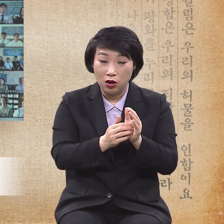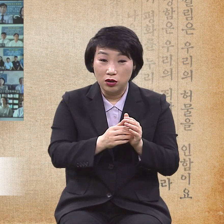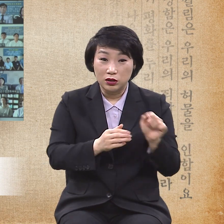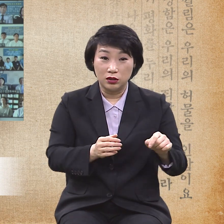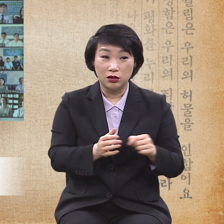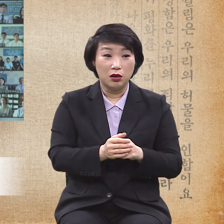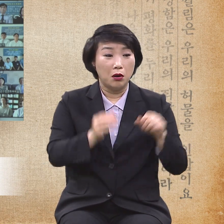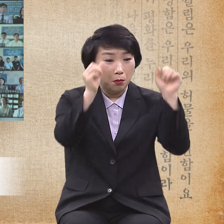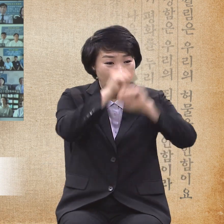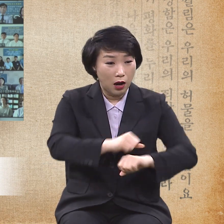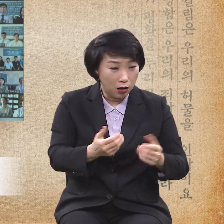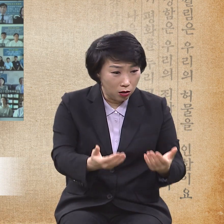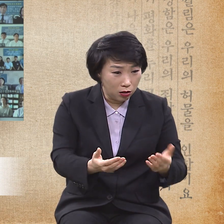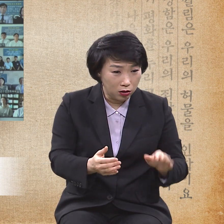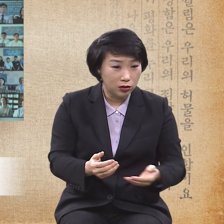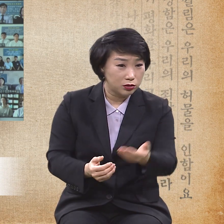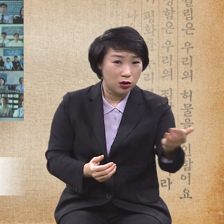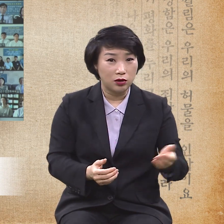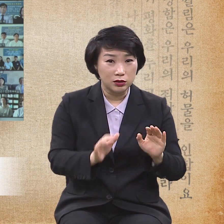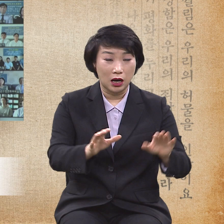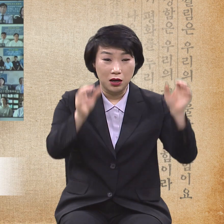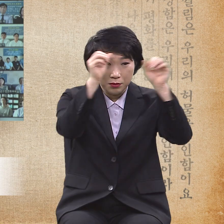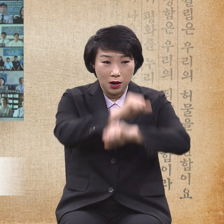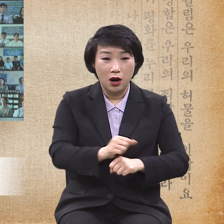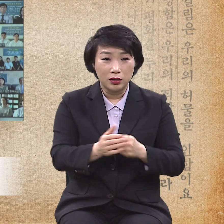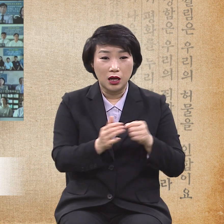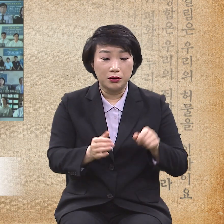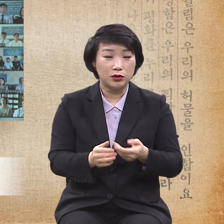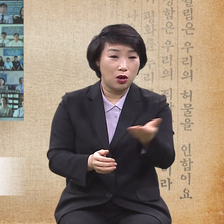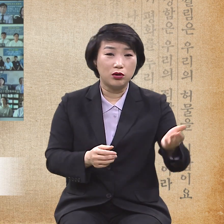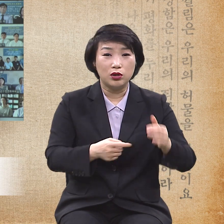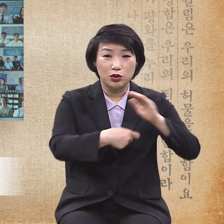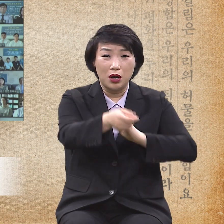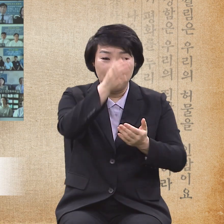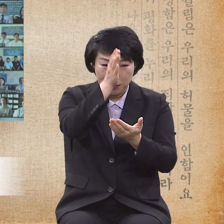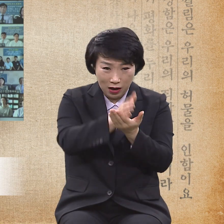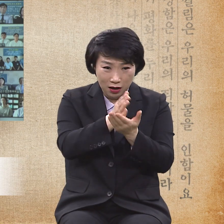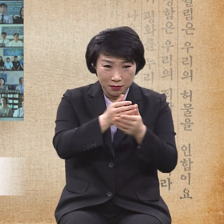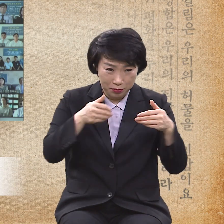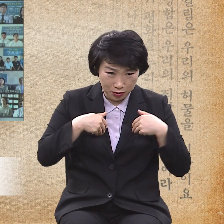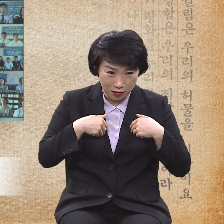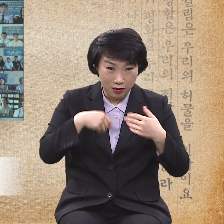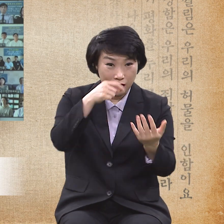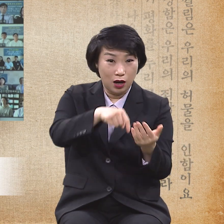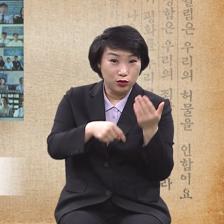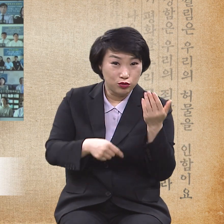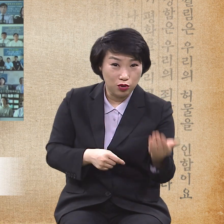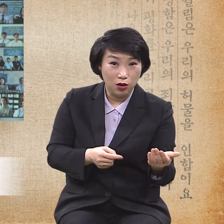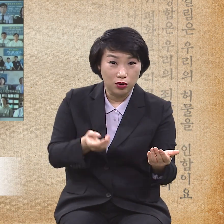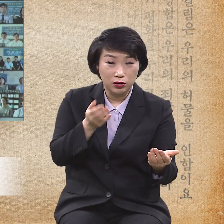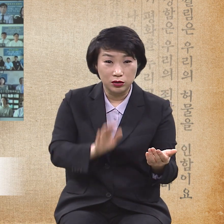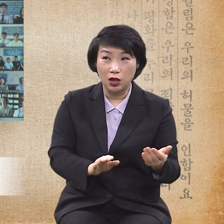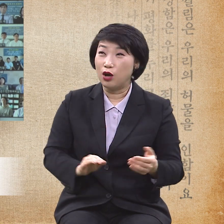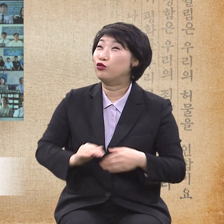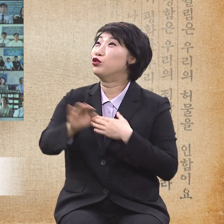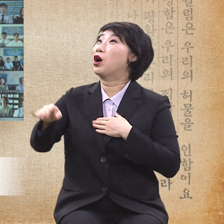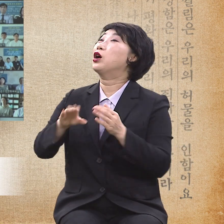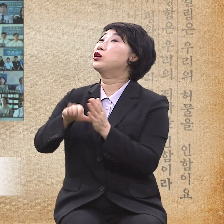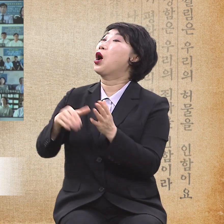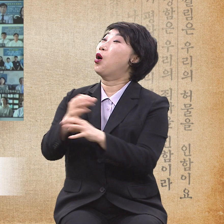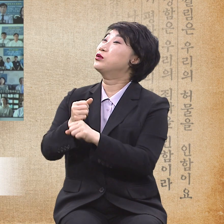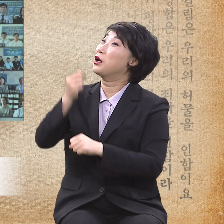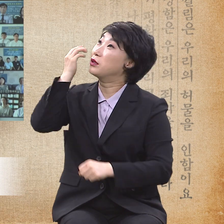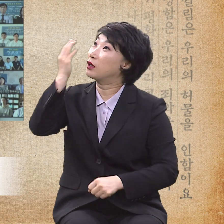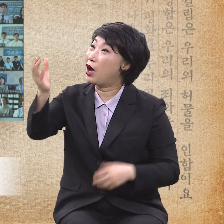망하지 않느냐? 그러면 너희들이 멸망하니까 도둑질하지 말아야 되지 않냐? 하는데도 언제